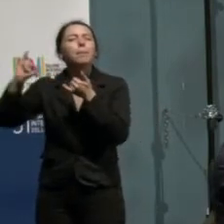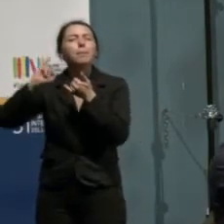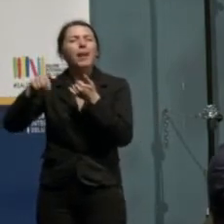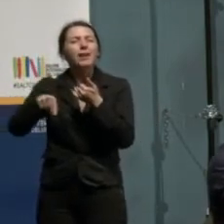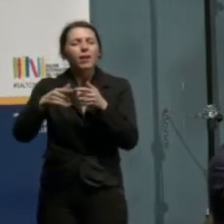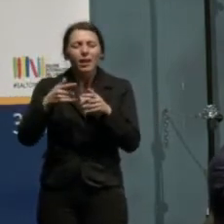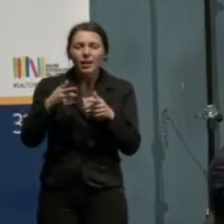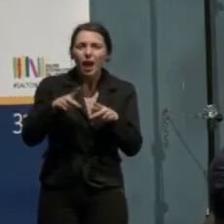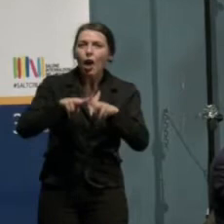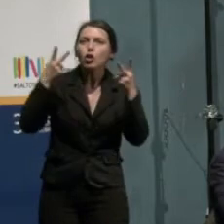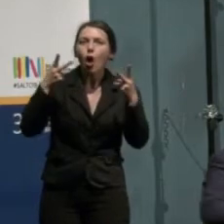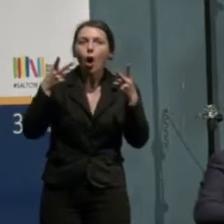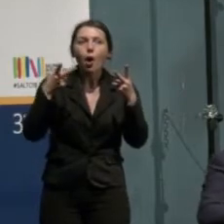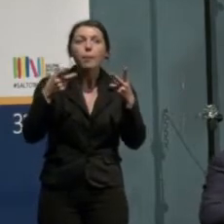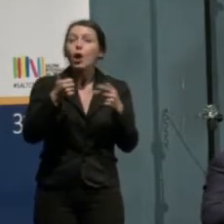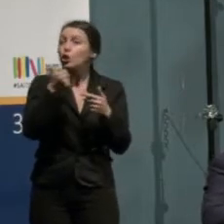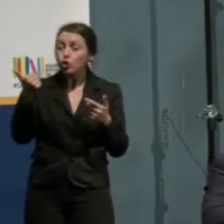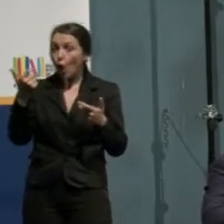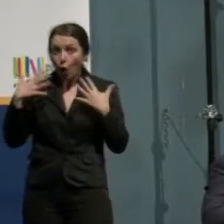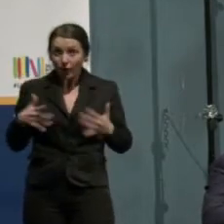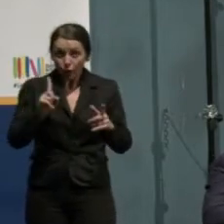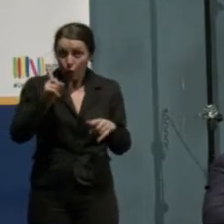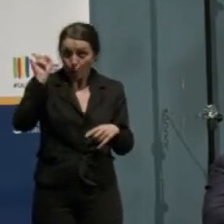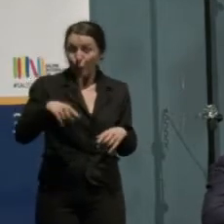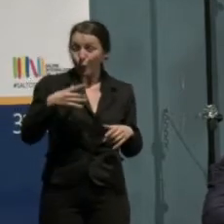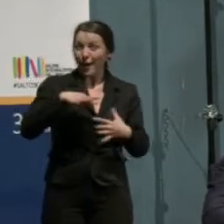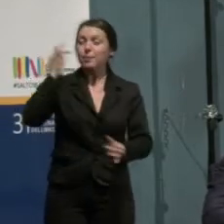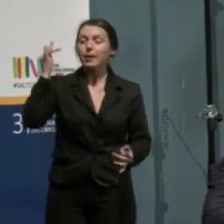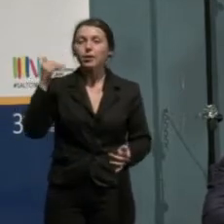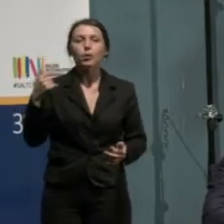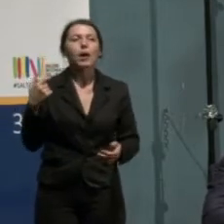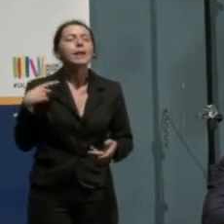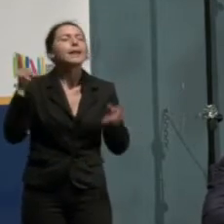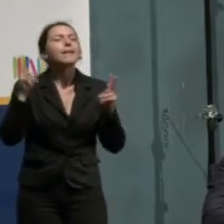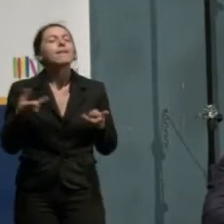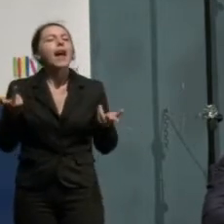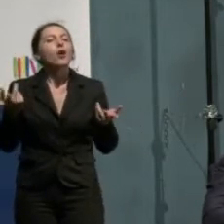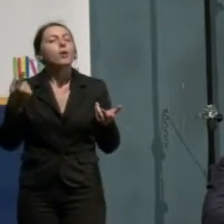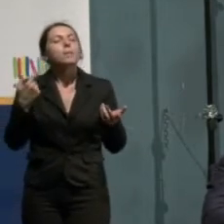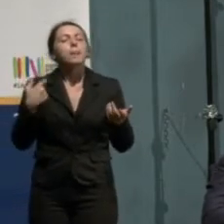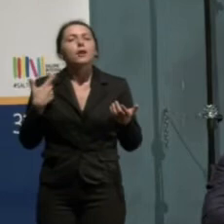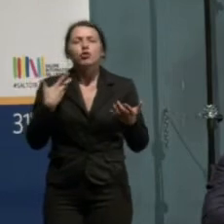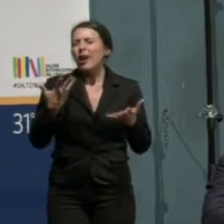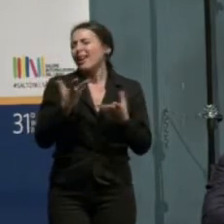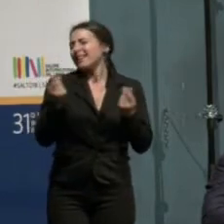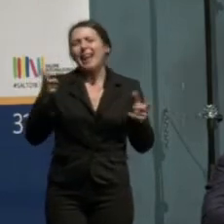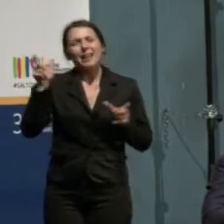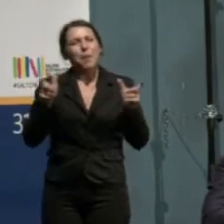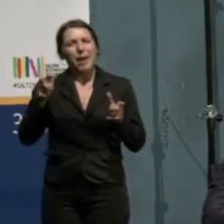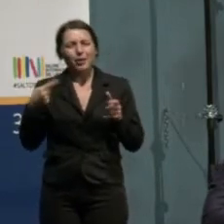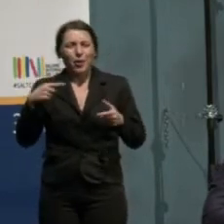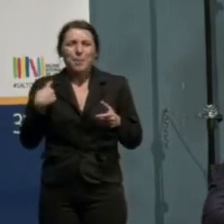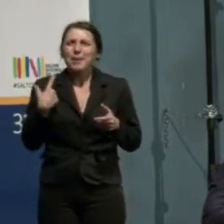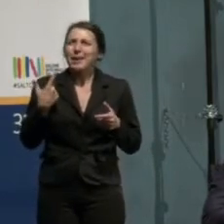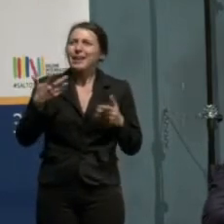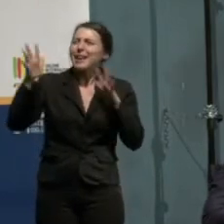concetto di periferia un concetto molto ampio però sapete chi solo d'assalto da veri protagonisti della scorta posso dirlo io vi